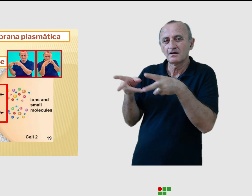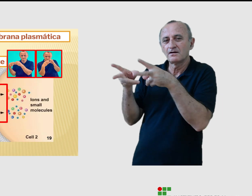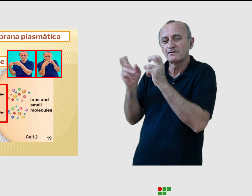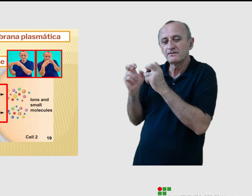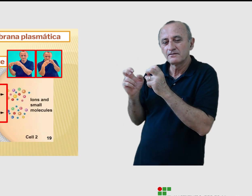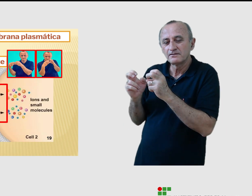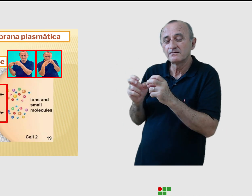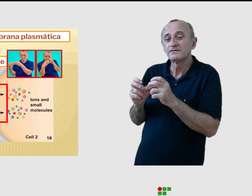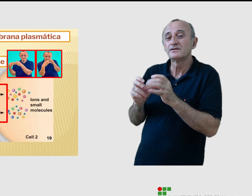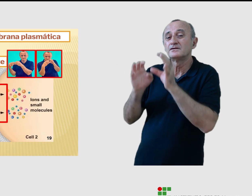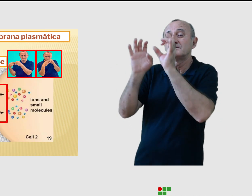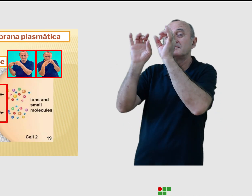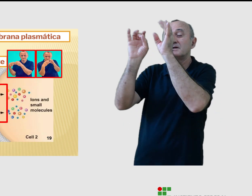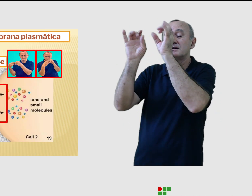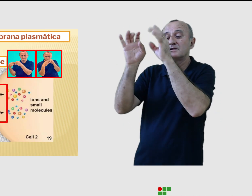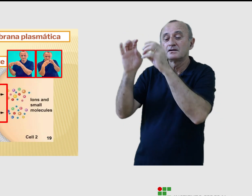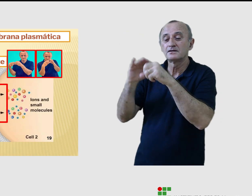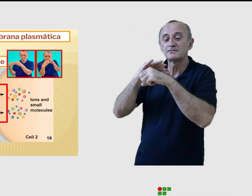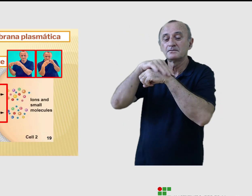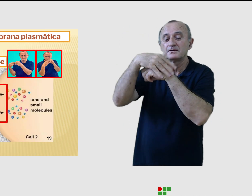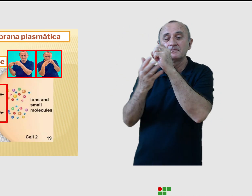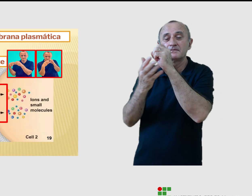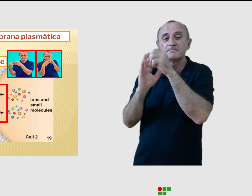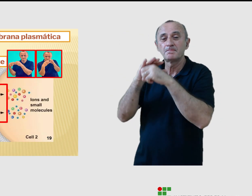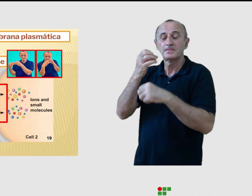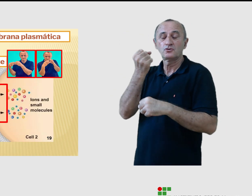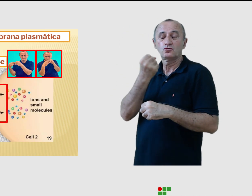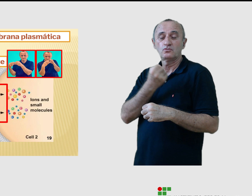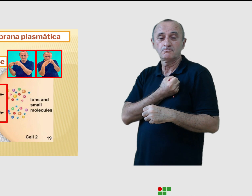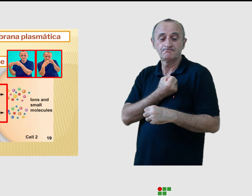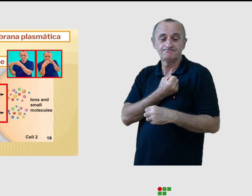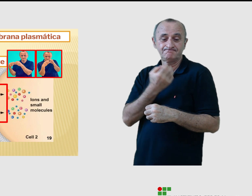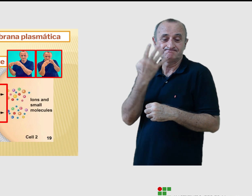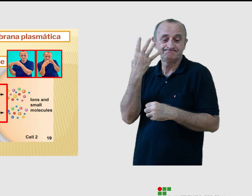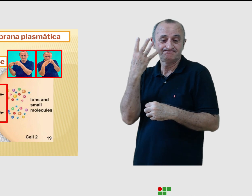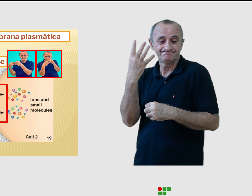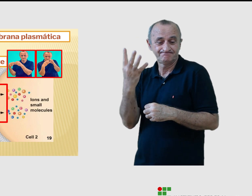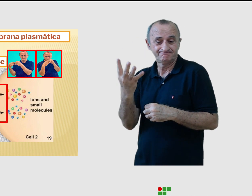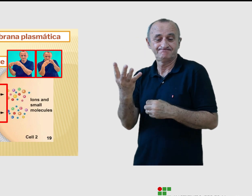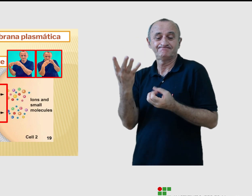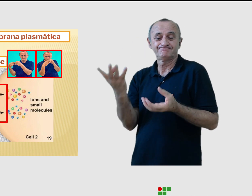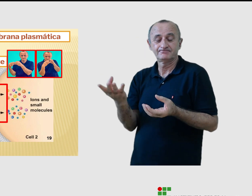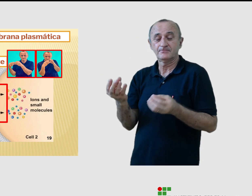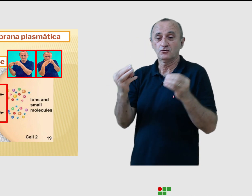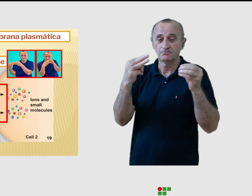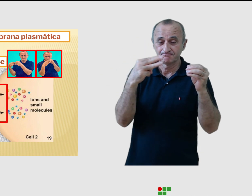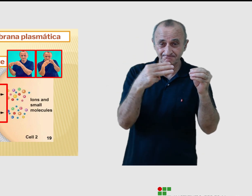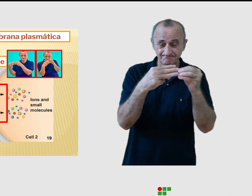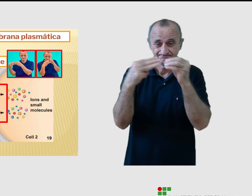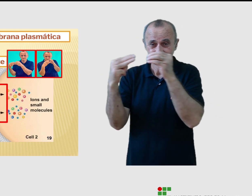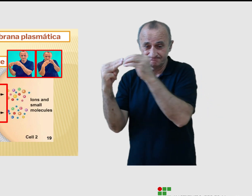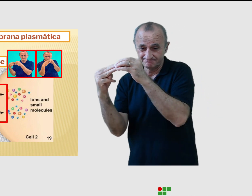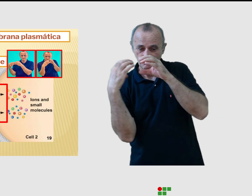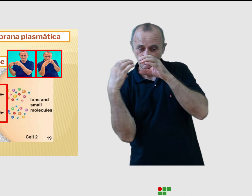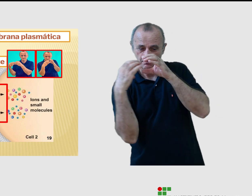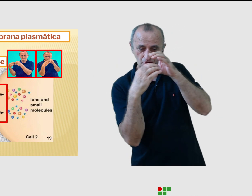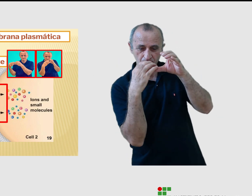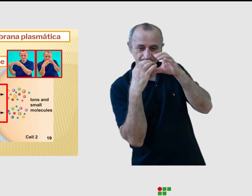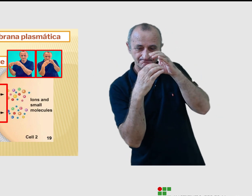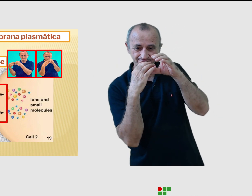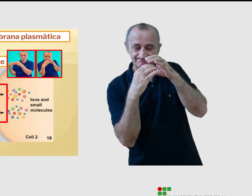Veja aqui. Especializações da membrana plasmática número 4. Junção